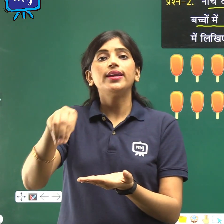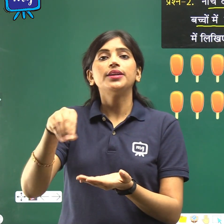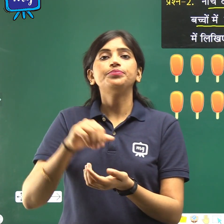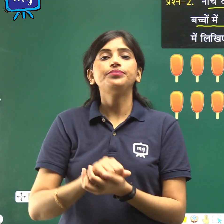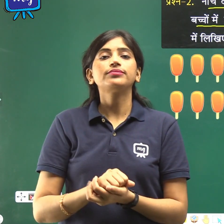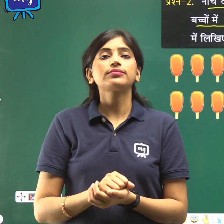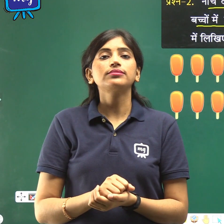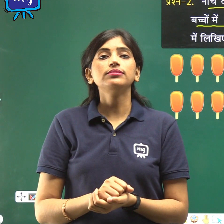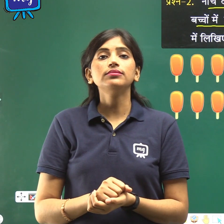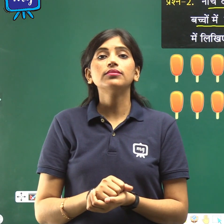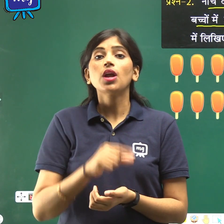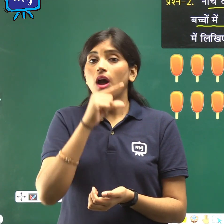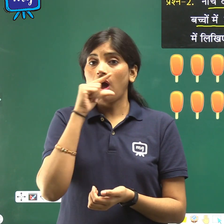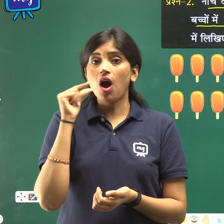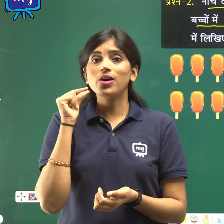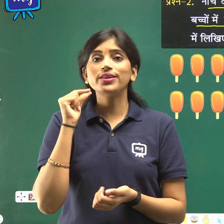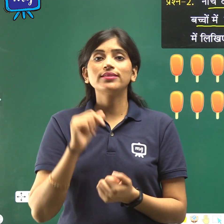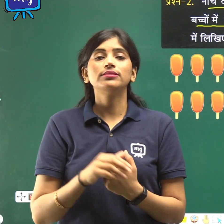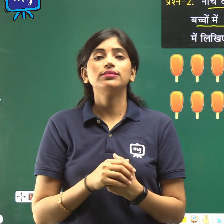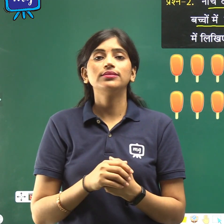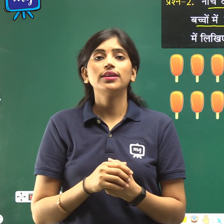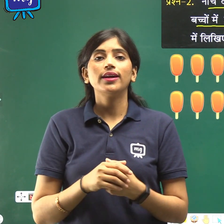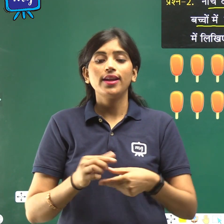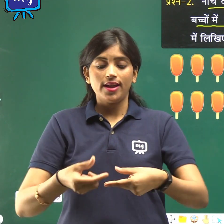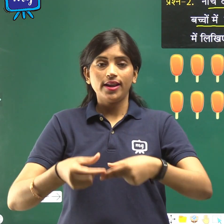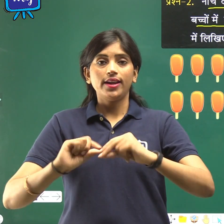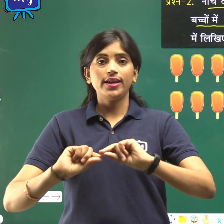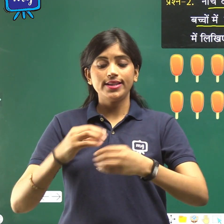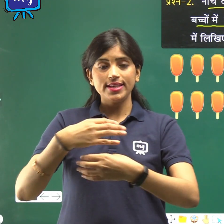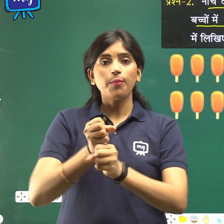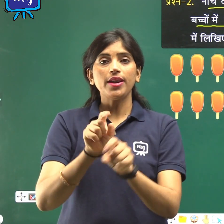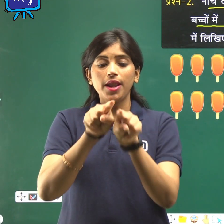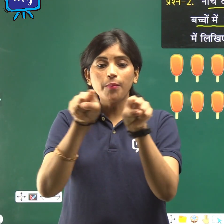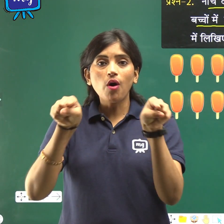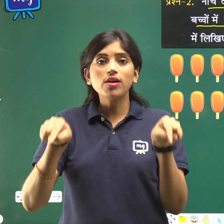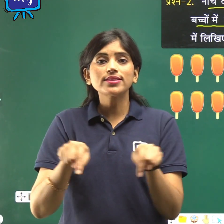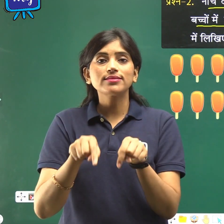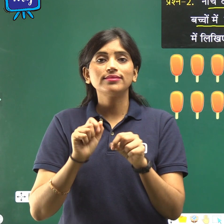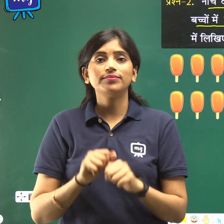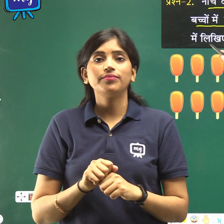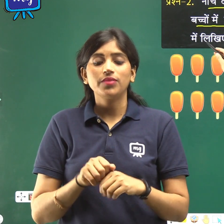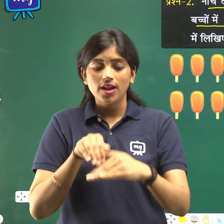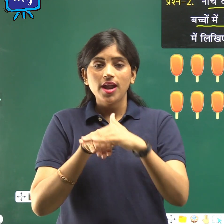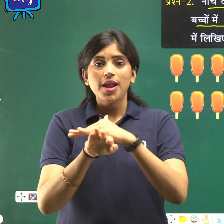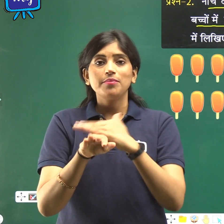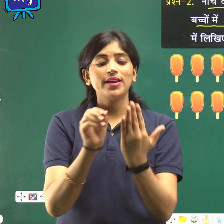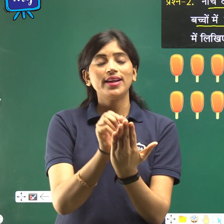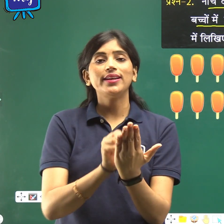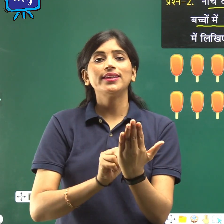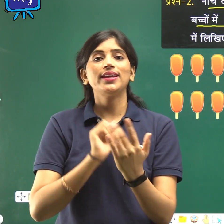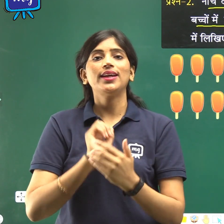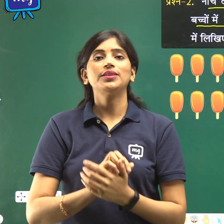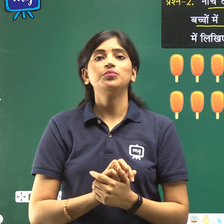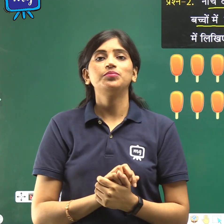बांटिए और नीचे बने बॉक्स में